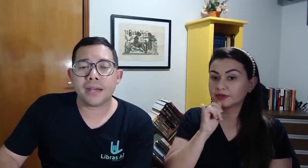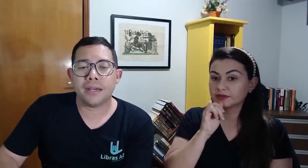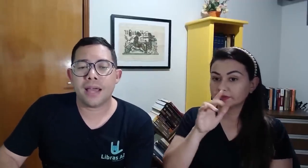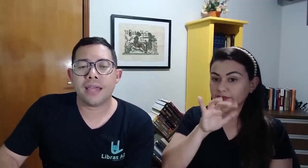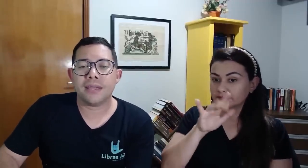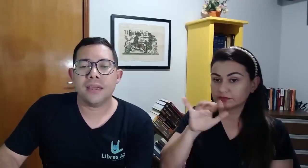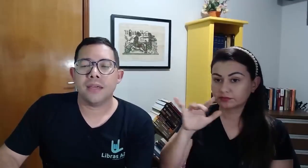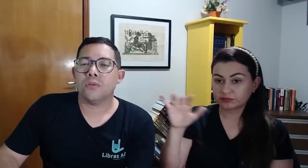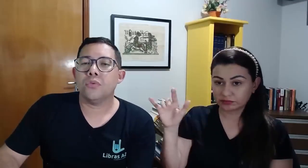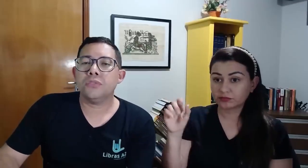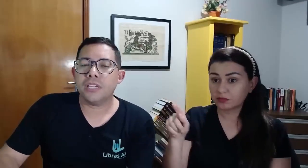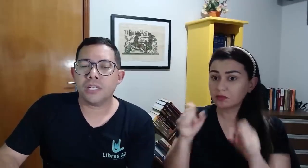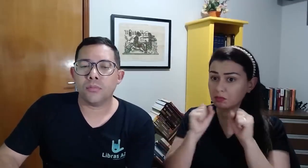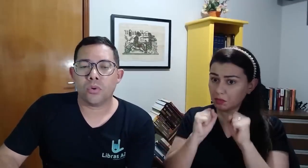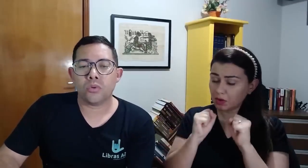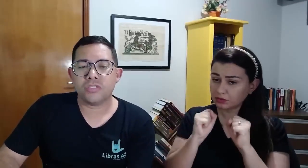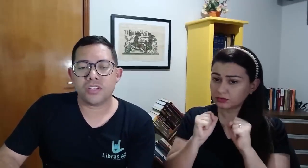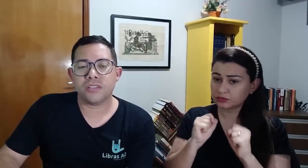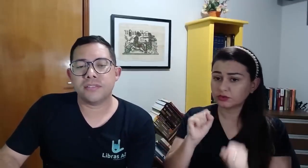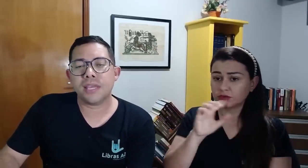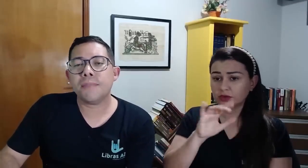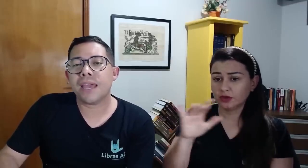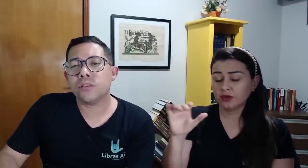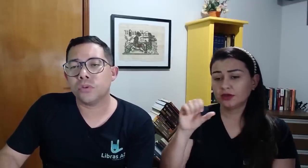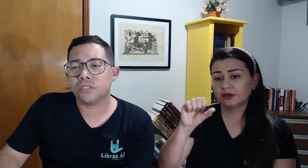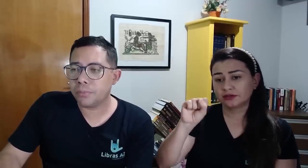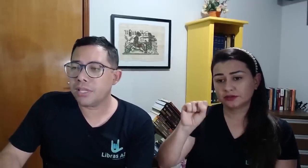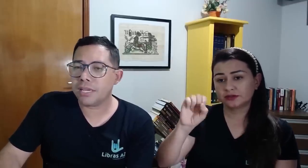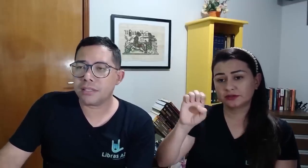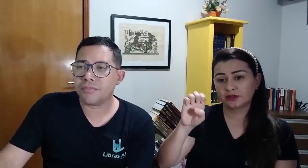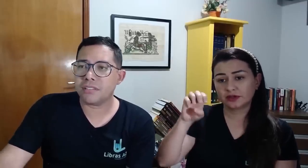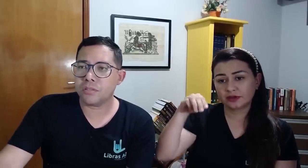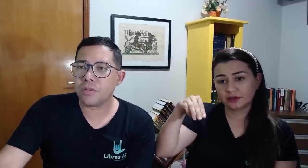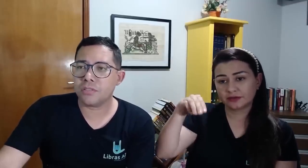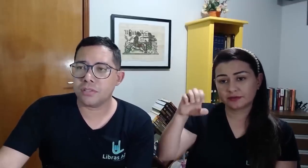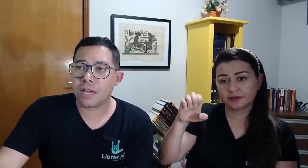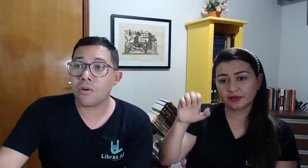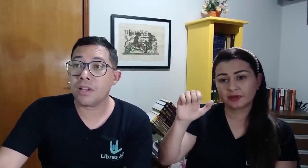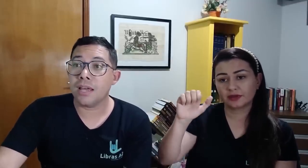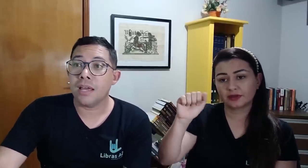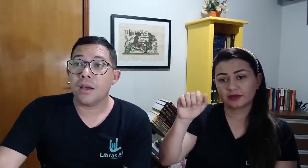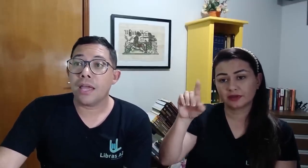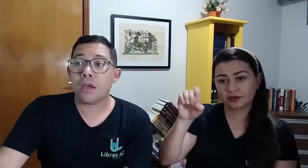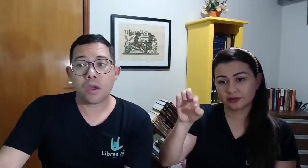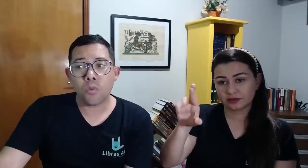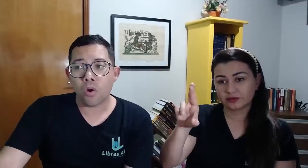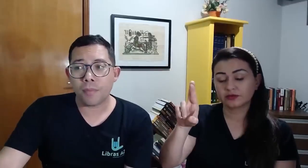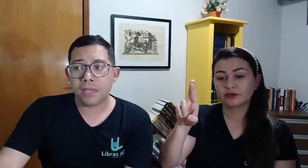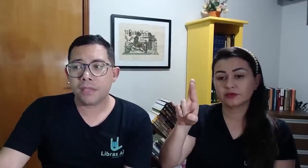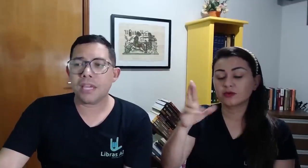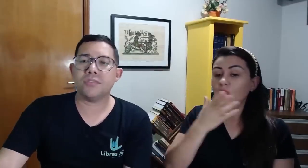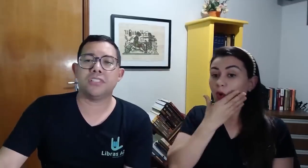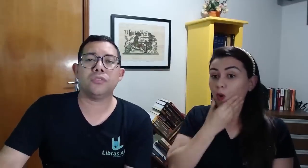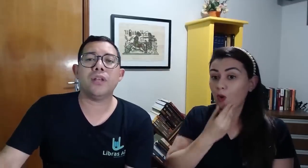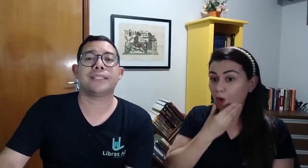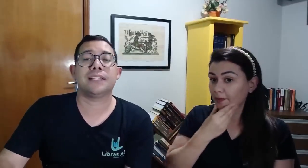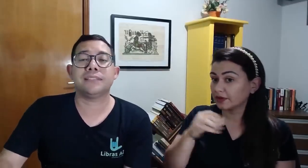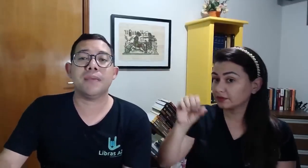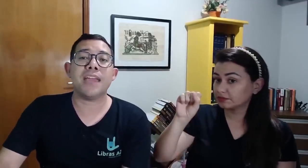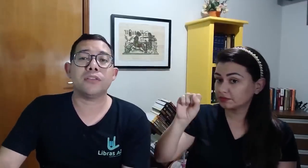soletrar aí o termo, ou seja, semeador. Você poderia estar fazendo isso, tá? Olha, é um homem, e aí você soletra